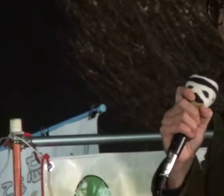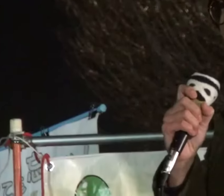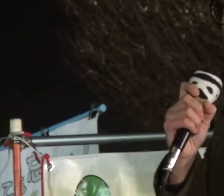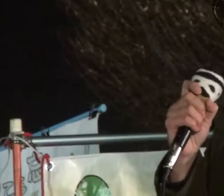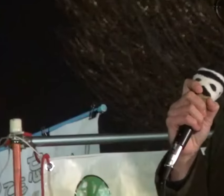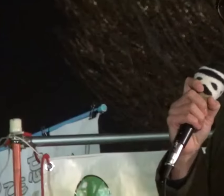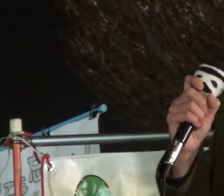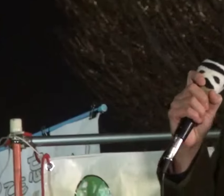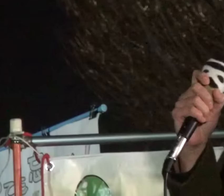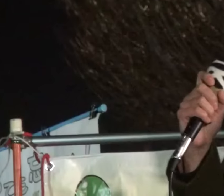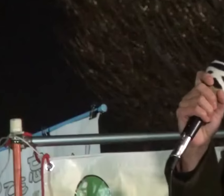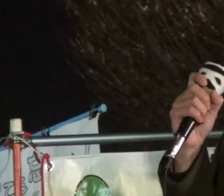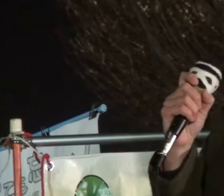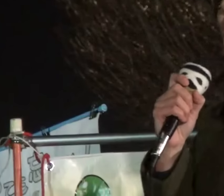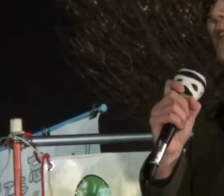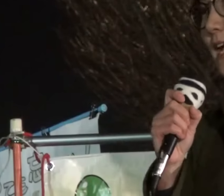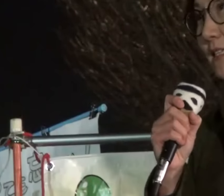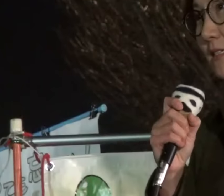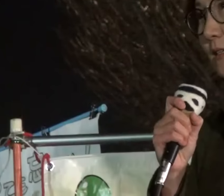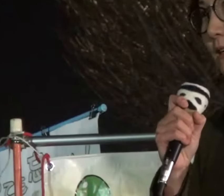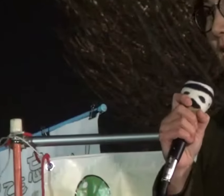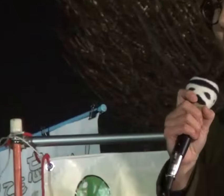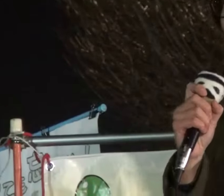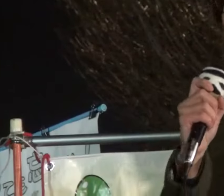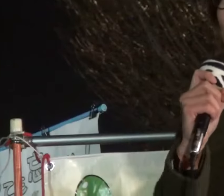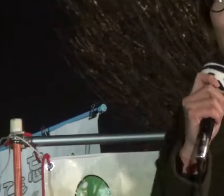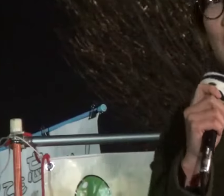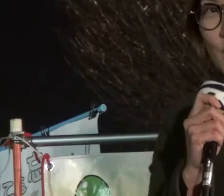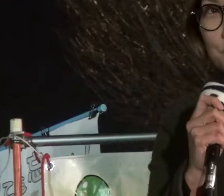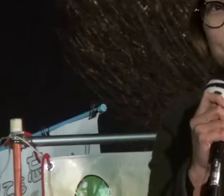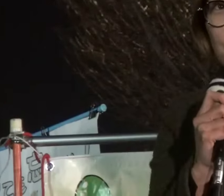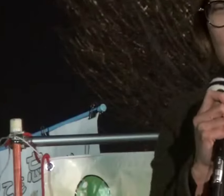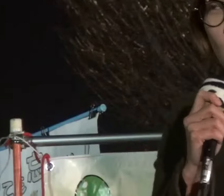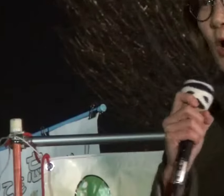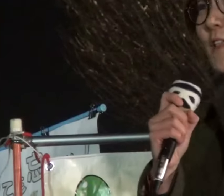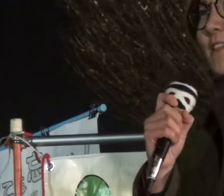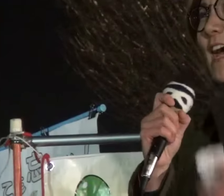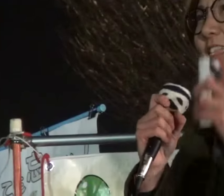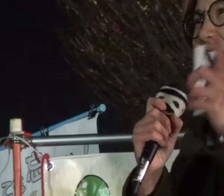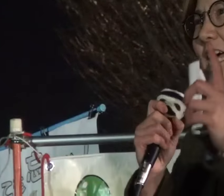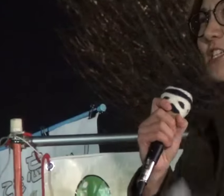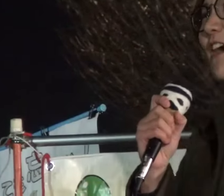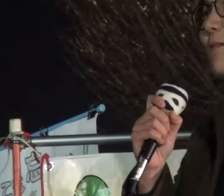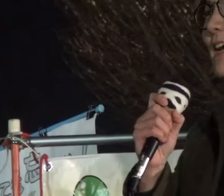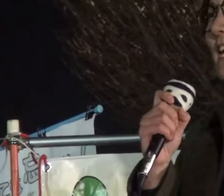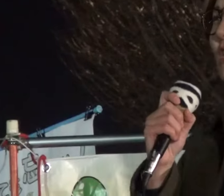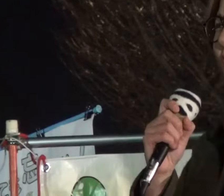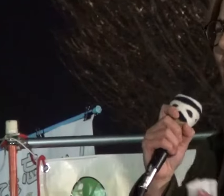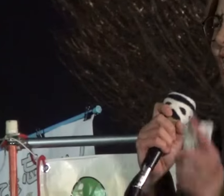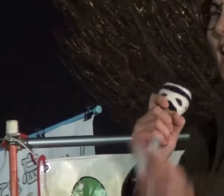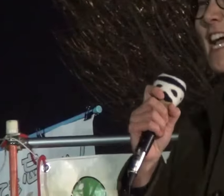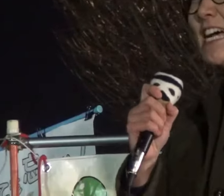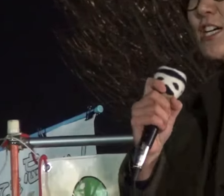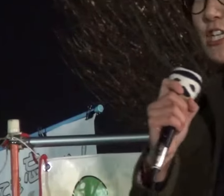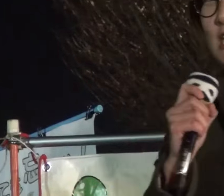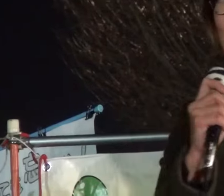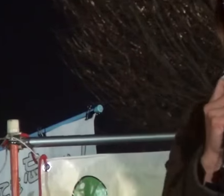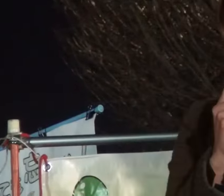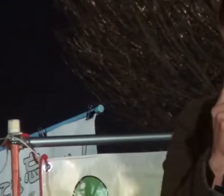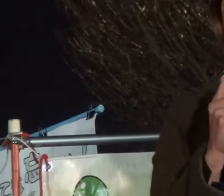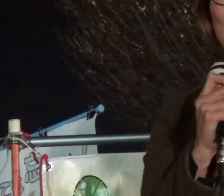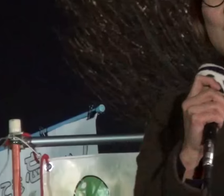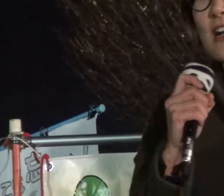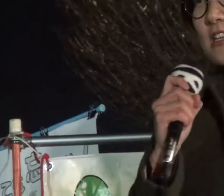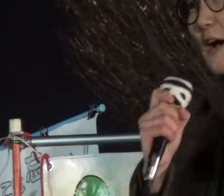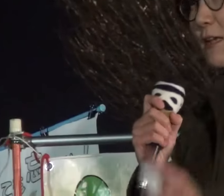。今の国会そのものです。安倍すぎる、こんな政治は皆さんご一緒に一日